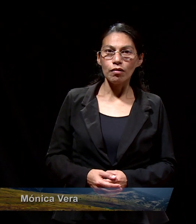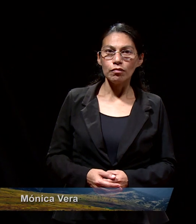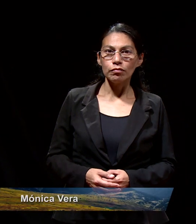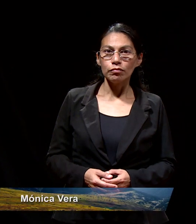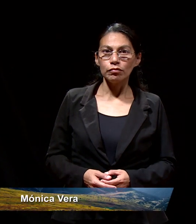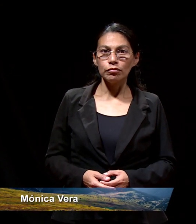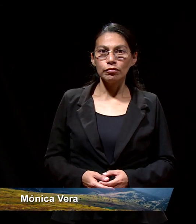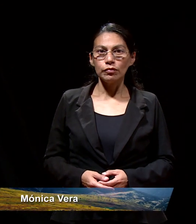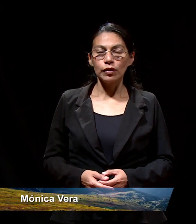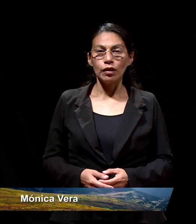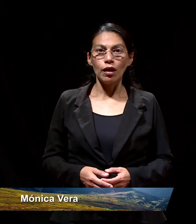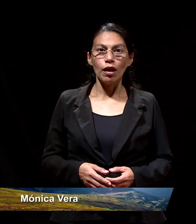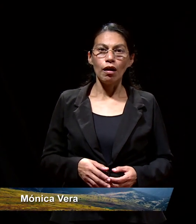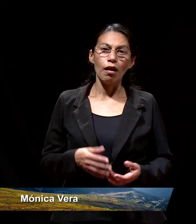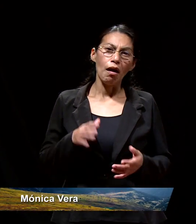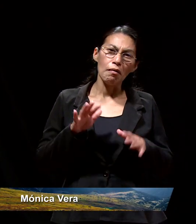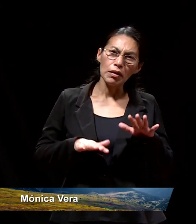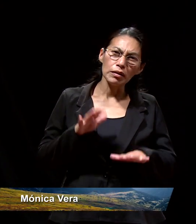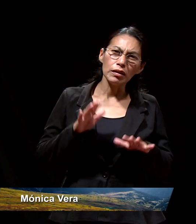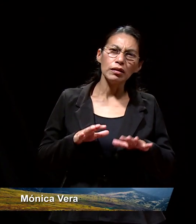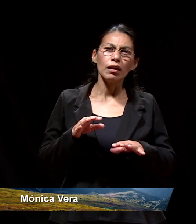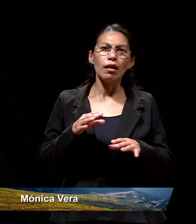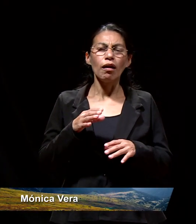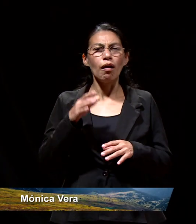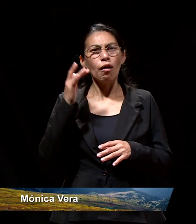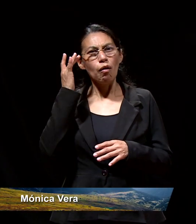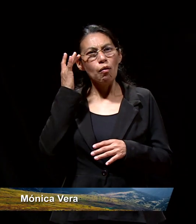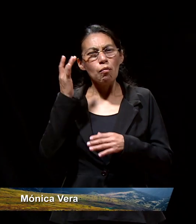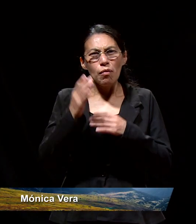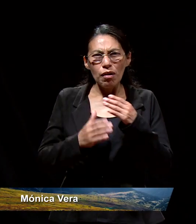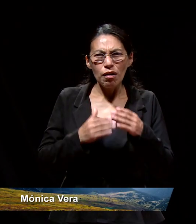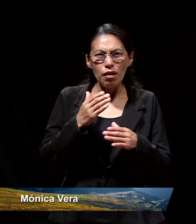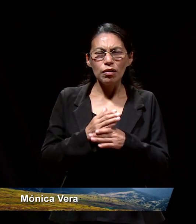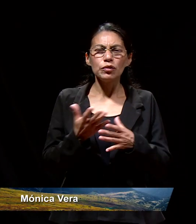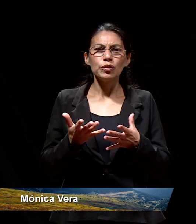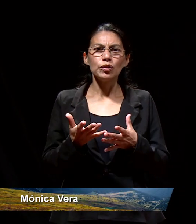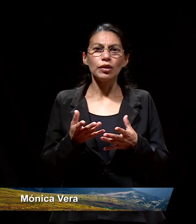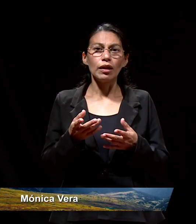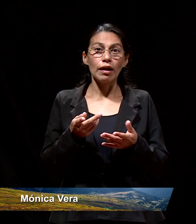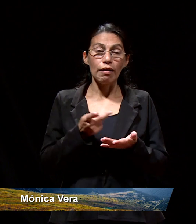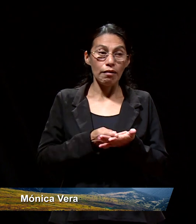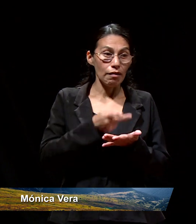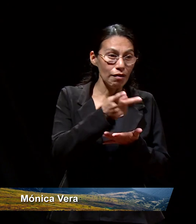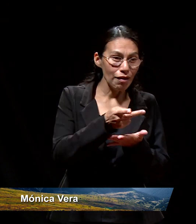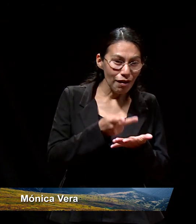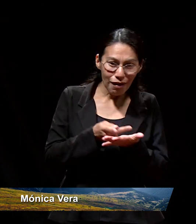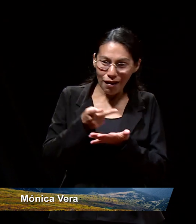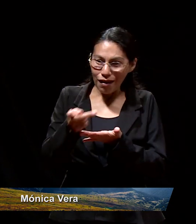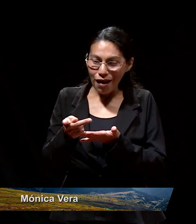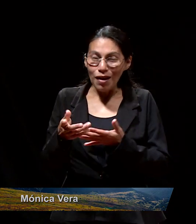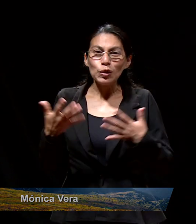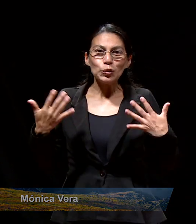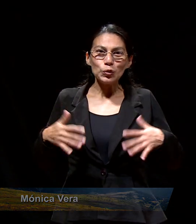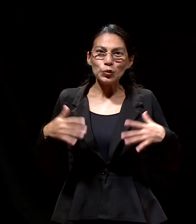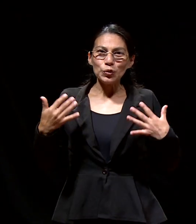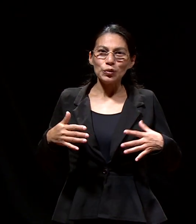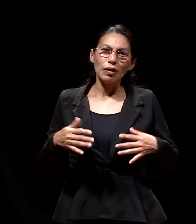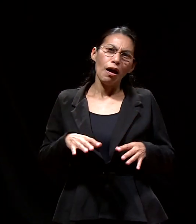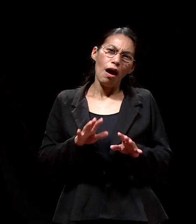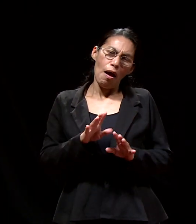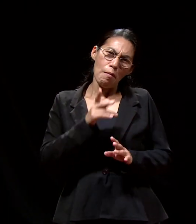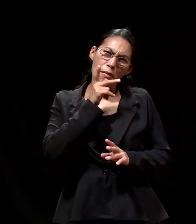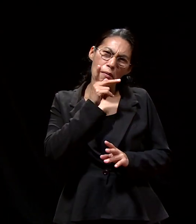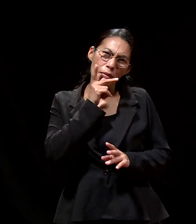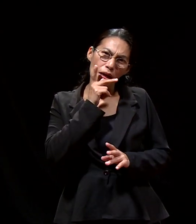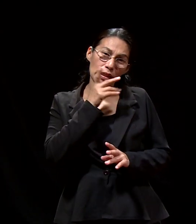nosotros en momentos de cumpleaños a otorgar los regalos especialmente nosotros como padres